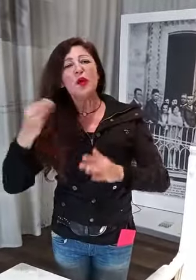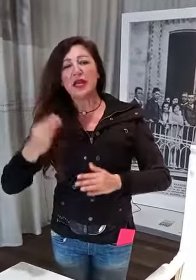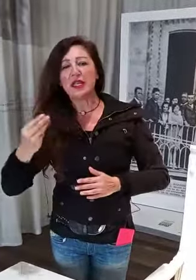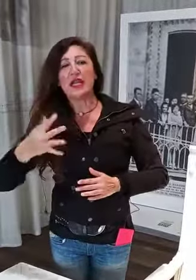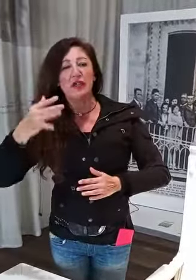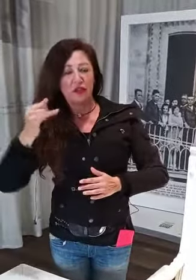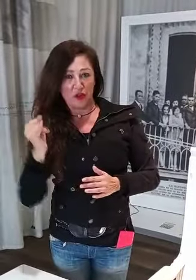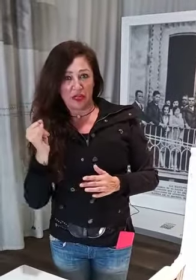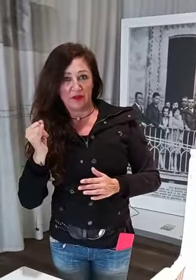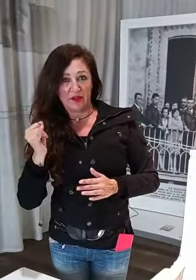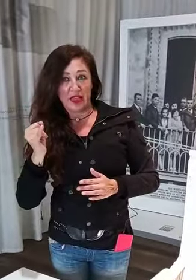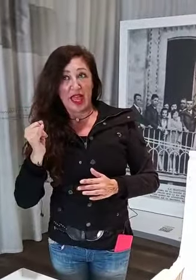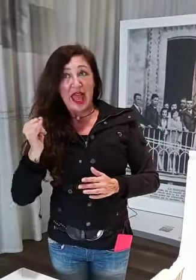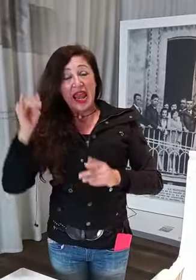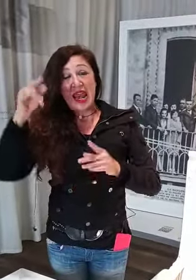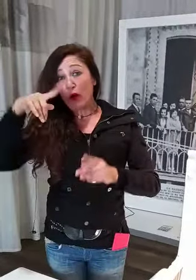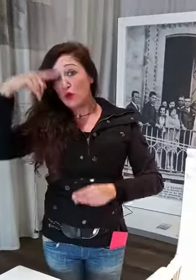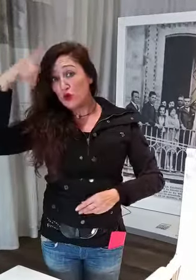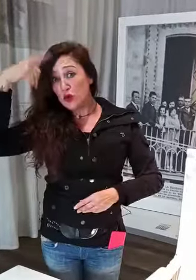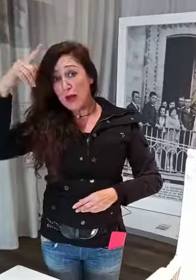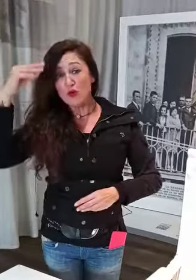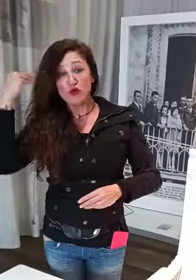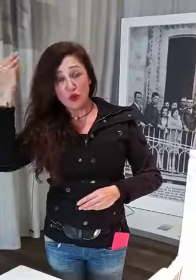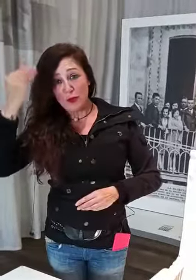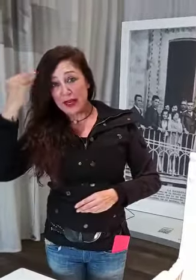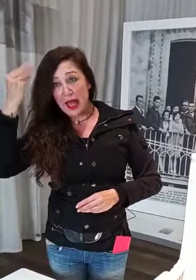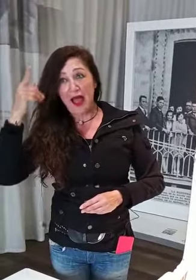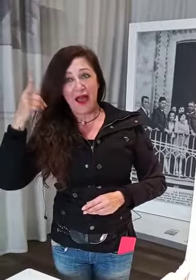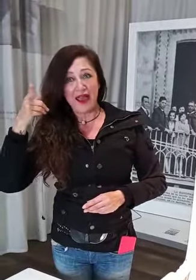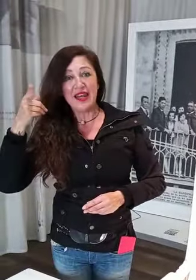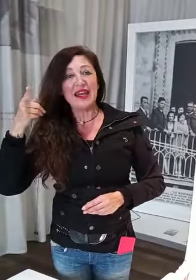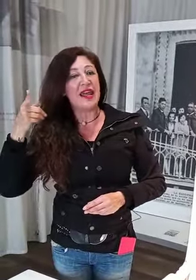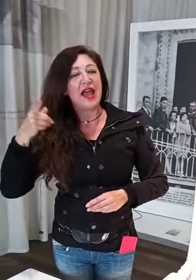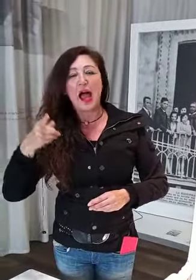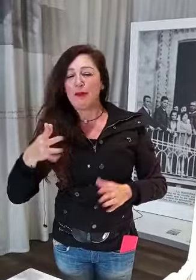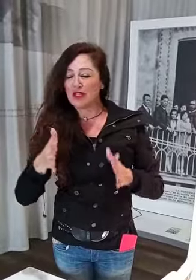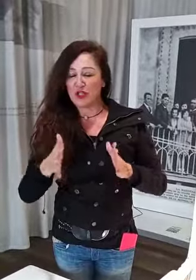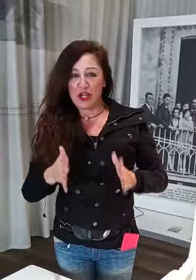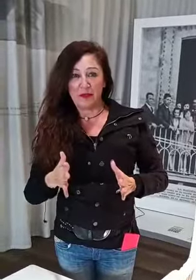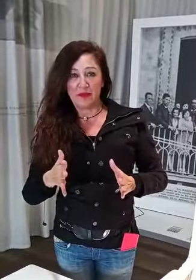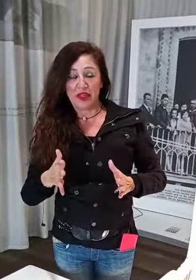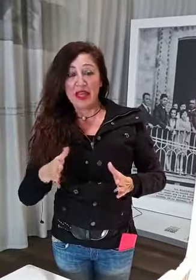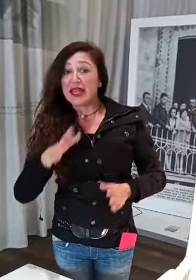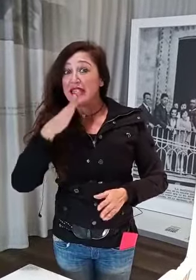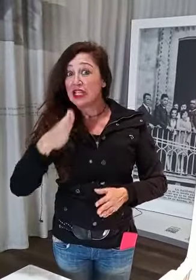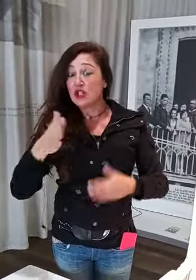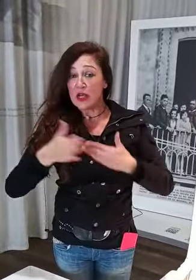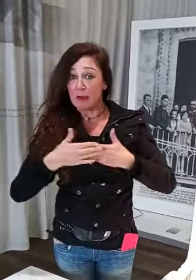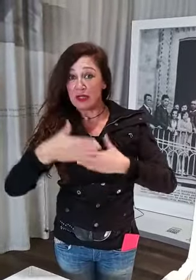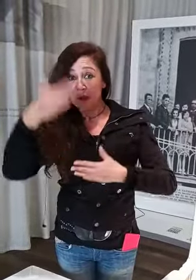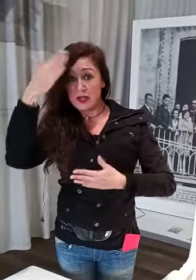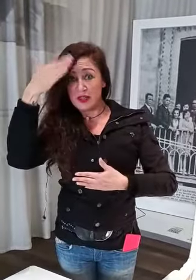buenas relaciones. La cultura musulmana a él le apasionaba. De hecho, en la puerta